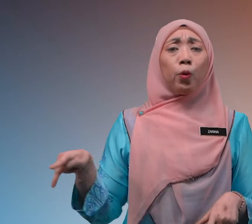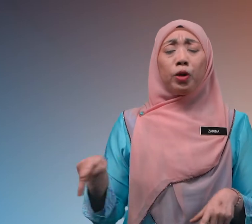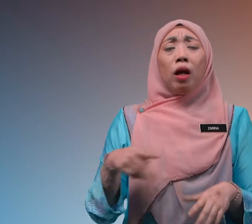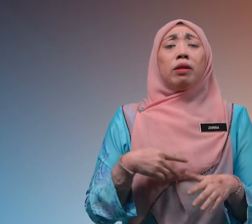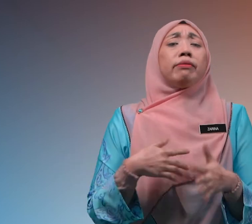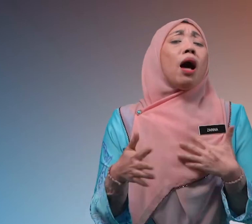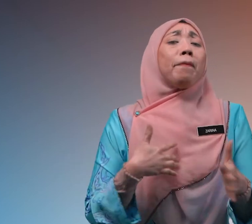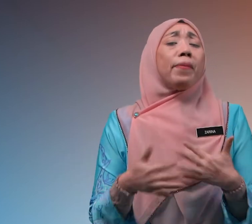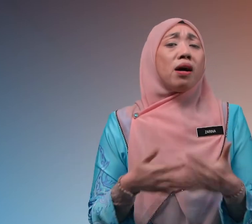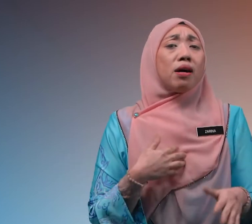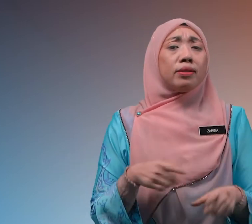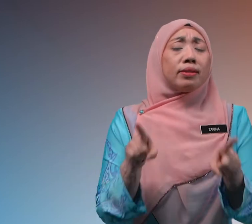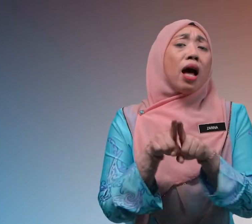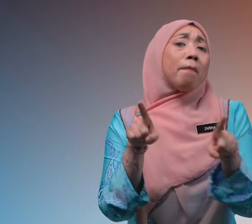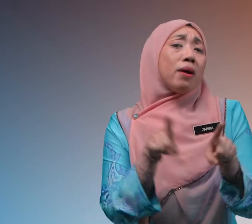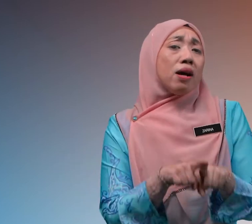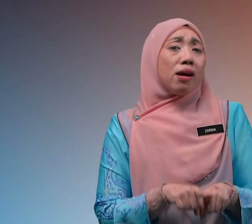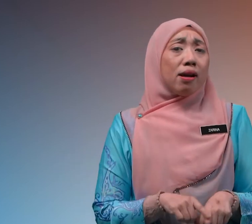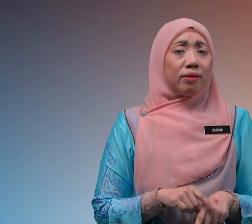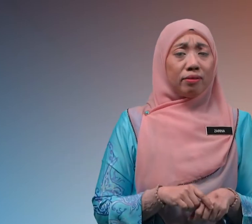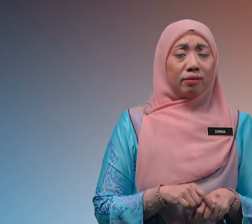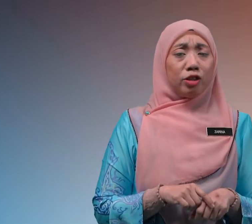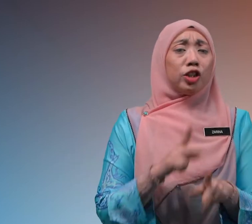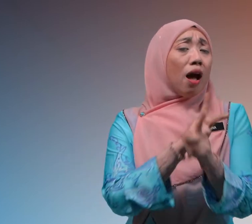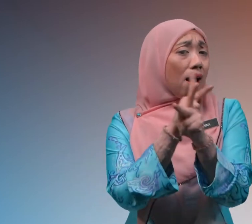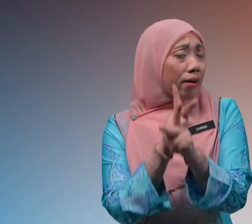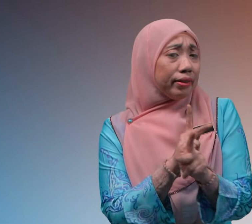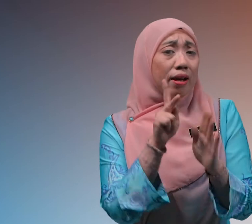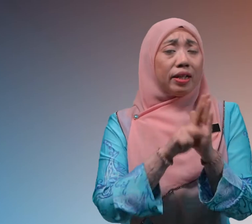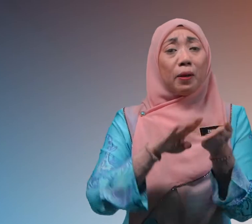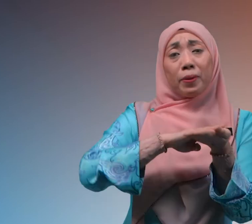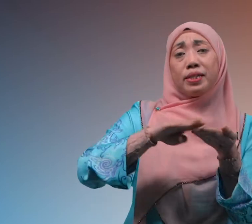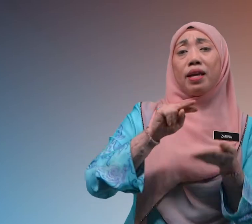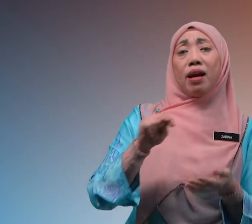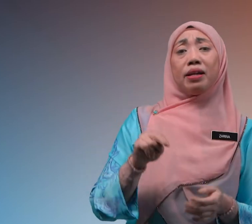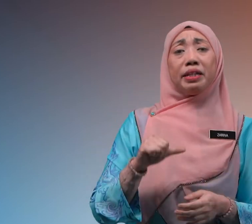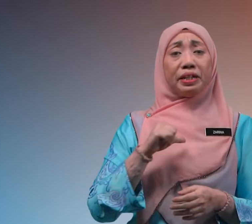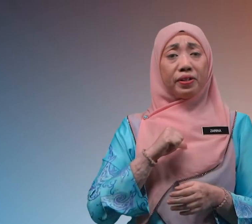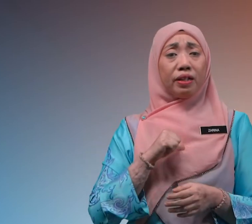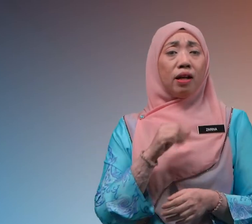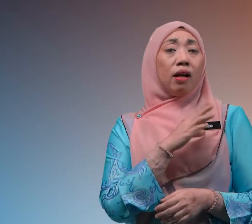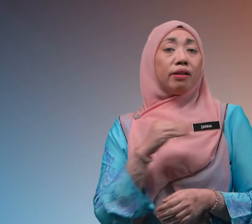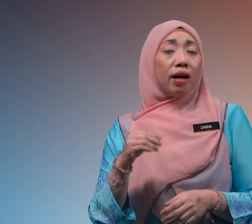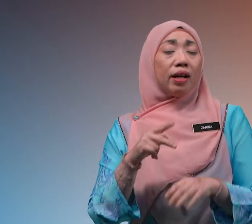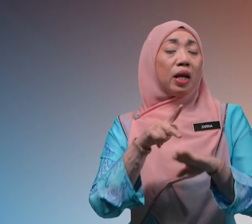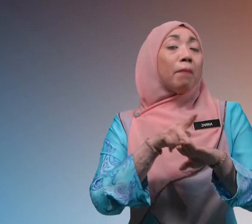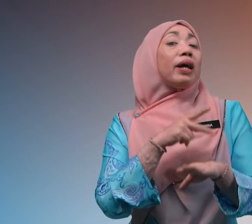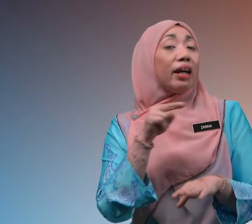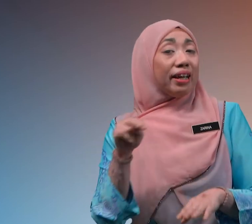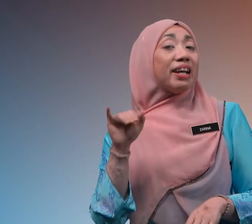pun tak apa, sama. Jaga kebersihan diri dan pakaian